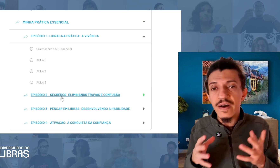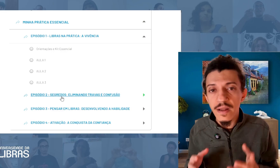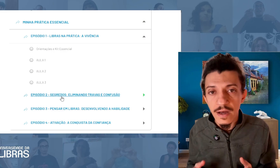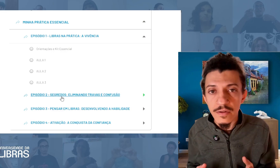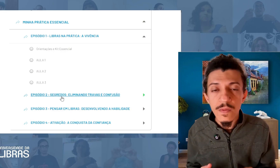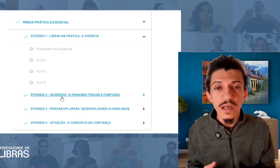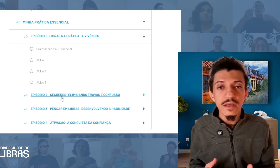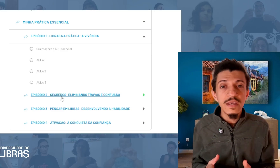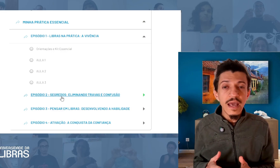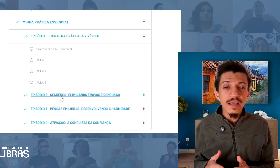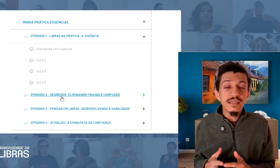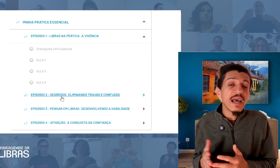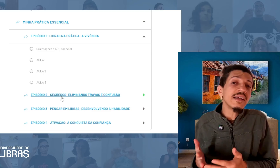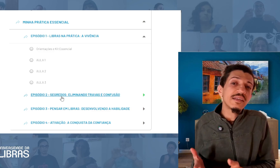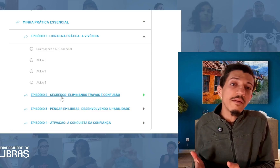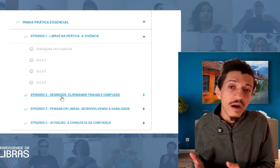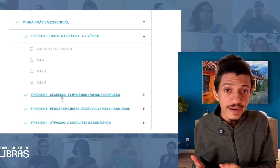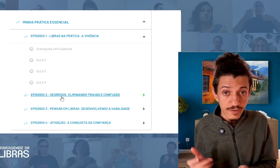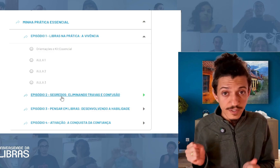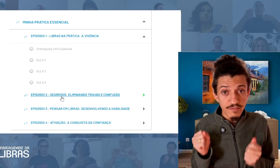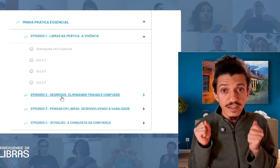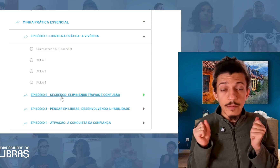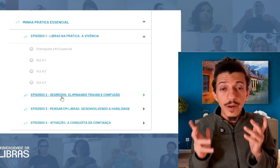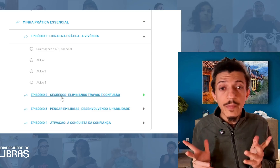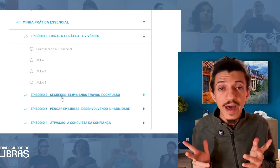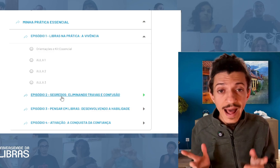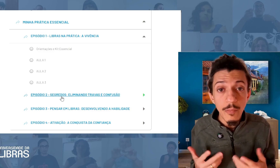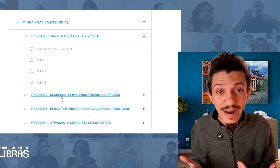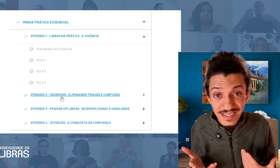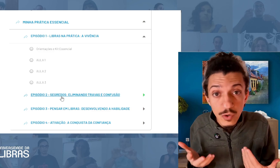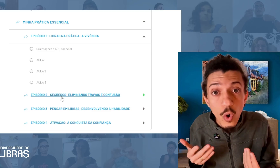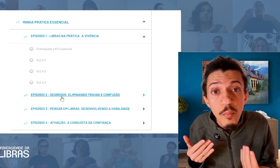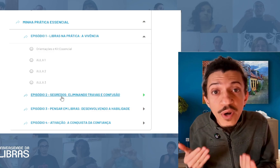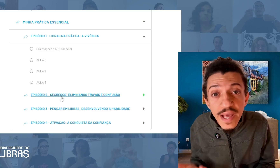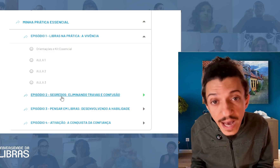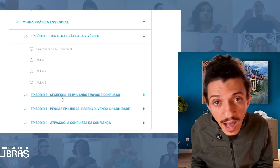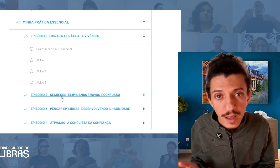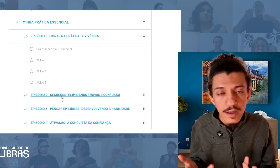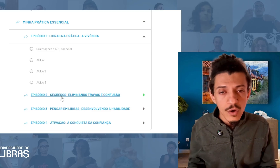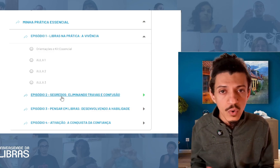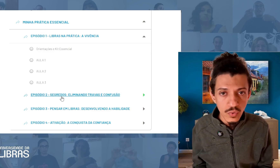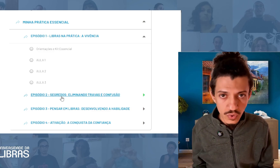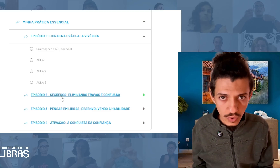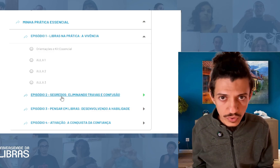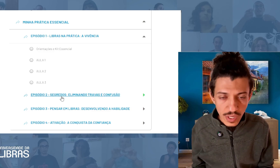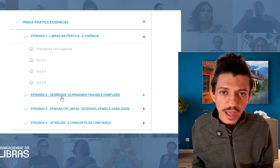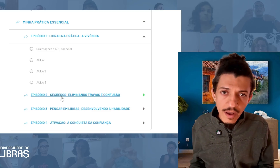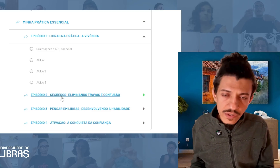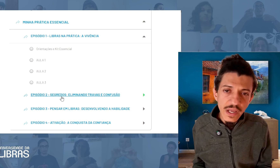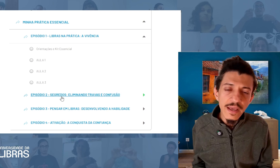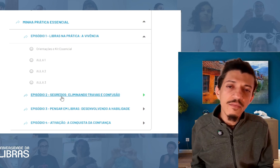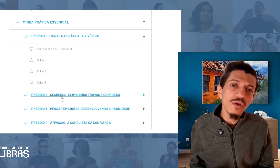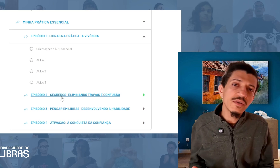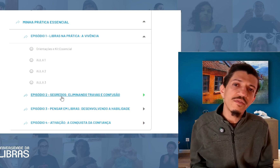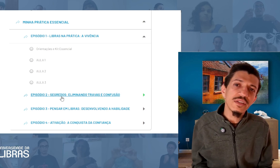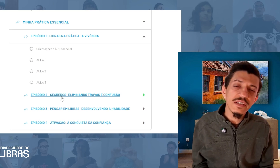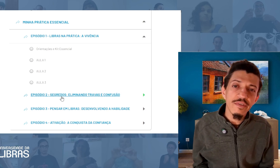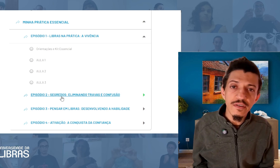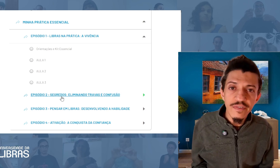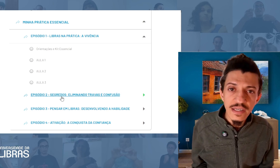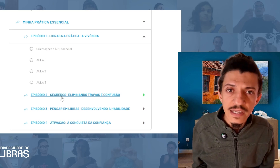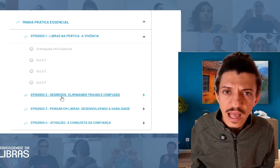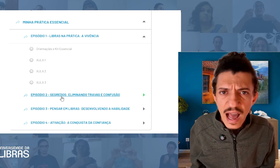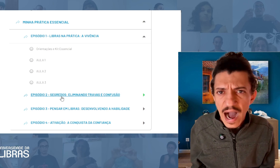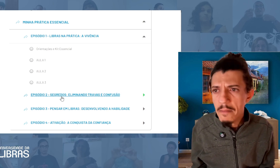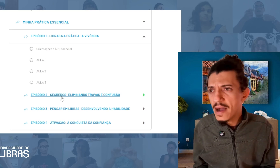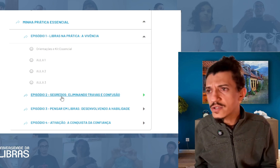vê falando que em 6 semanas você vai estar preparado para se comunicar com os surdos, eu sei que muitos de vocês talvez vão